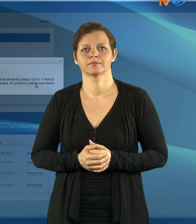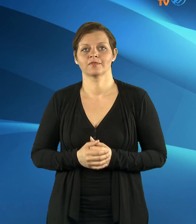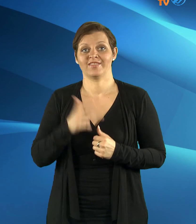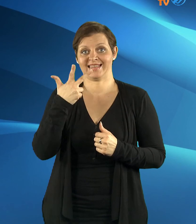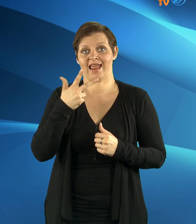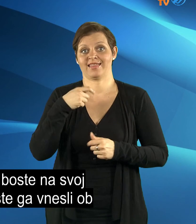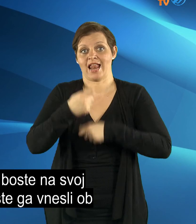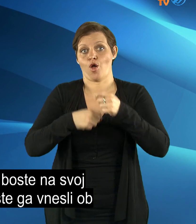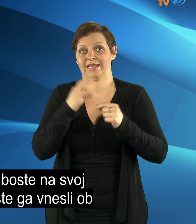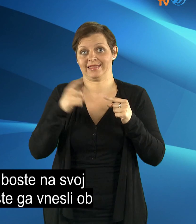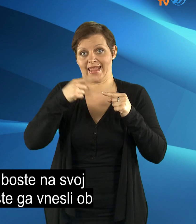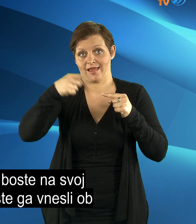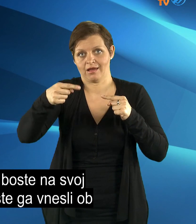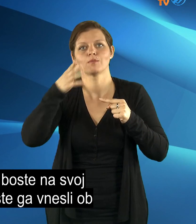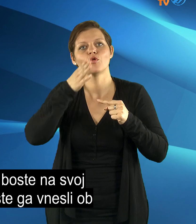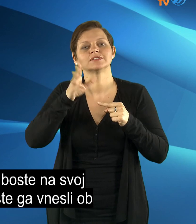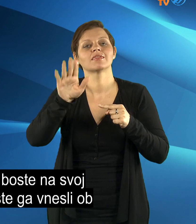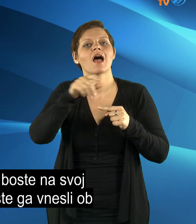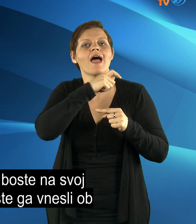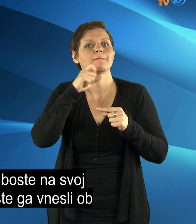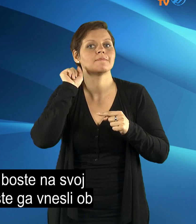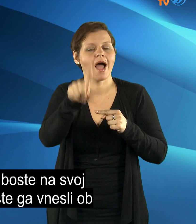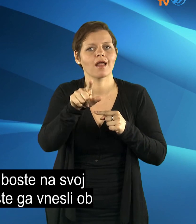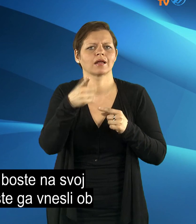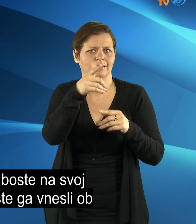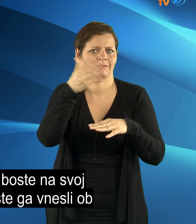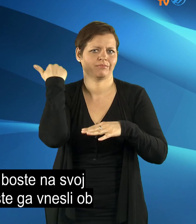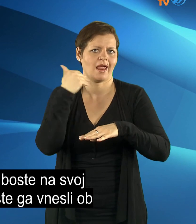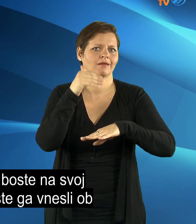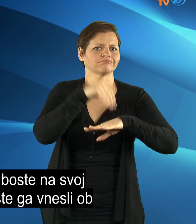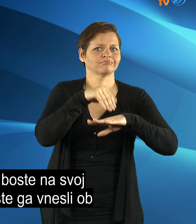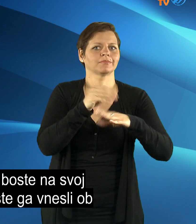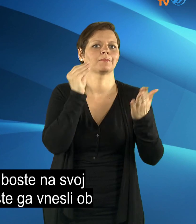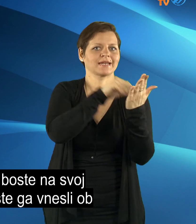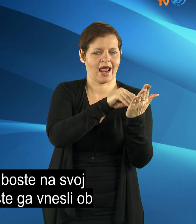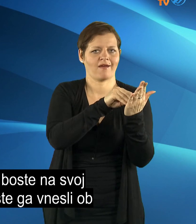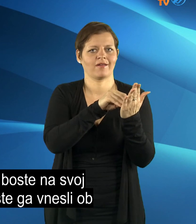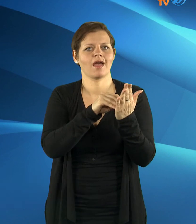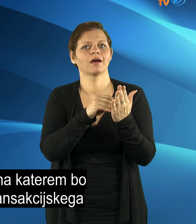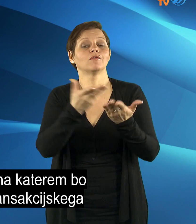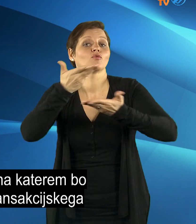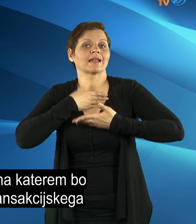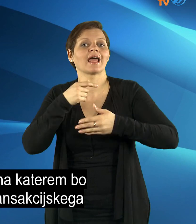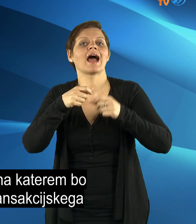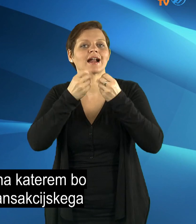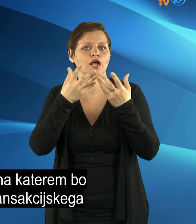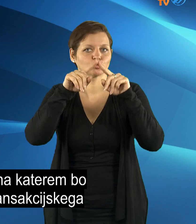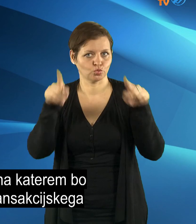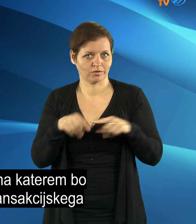V 3 delovnih dneh boste na svoj elektronski naslov, ki ste ga vnesli ob prijavi, prejeli račun, na katerem